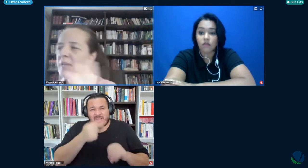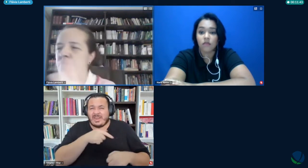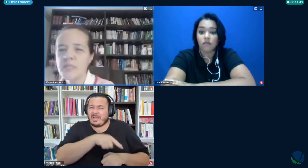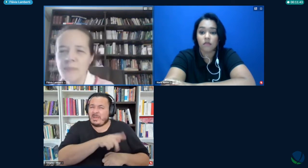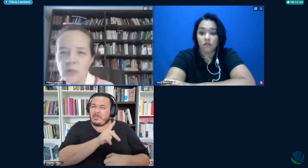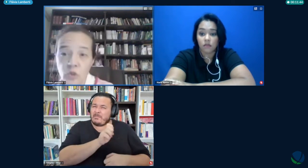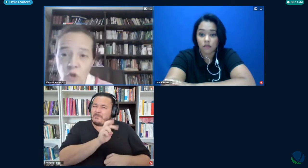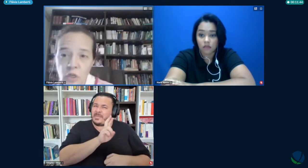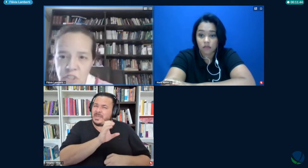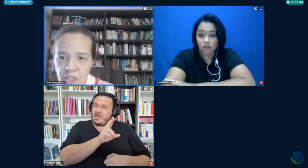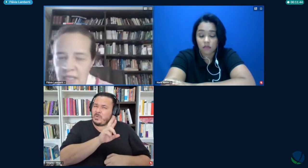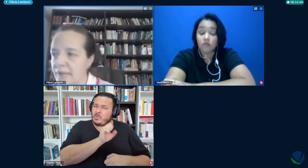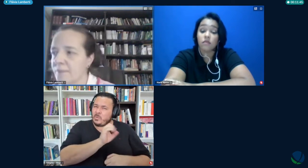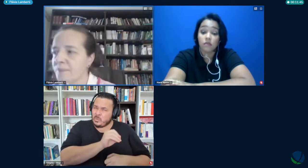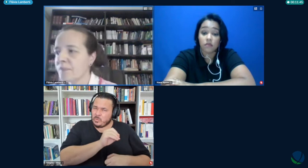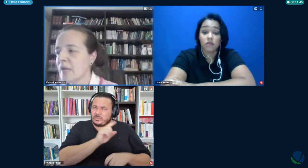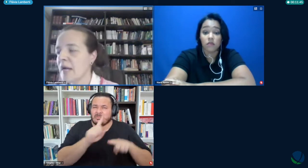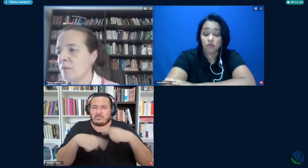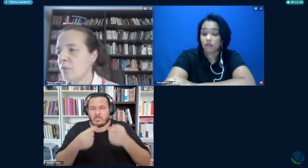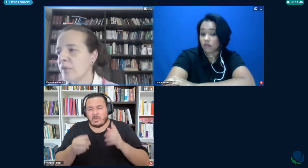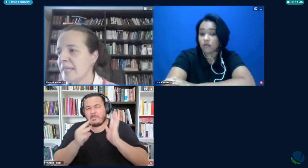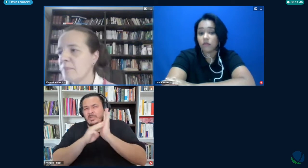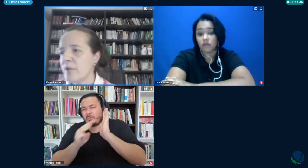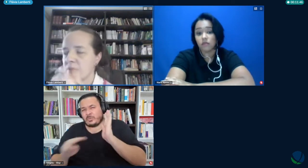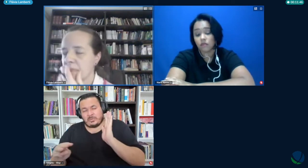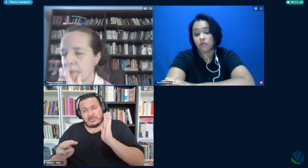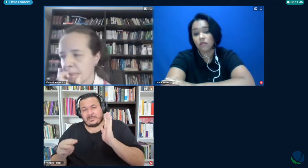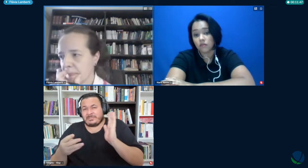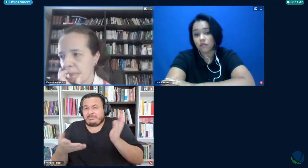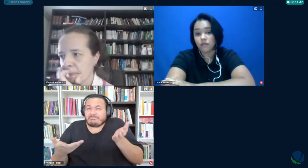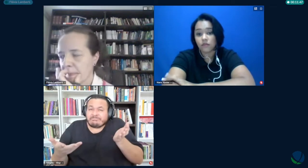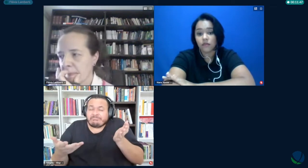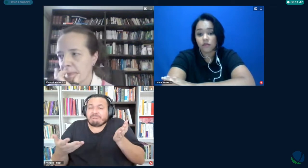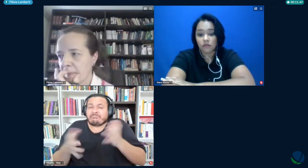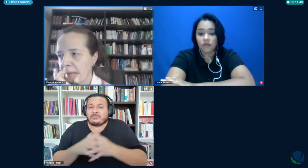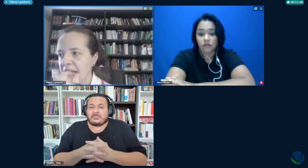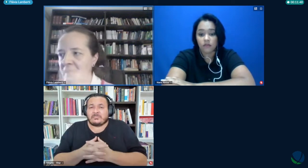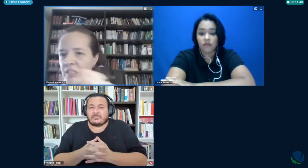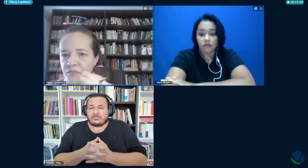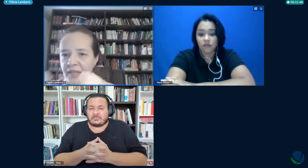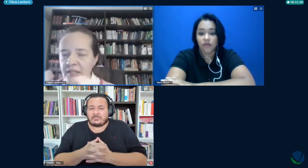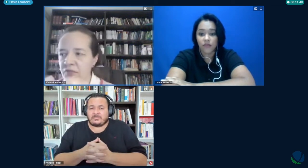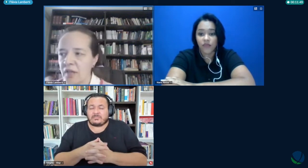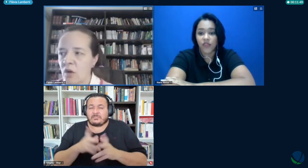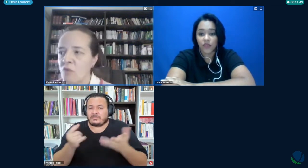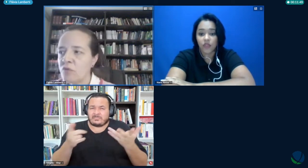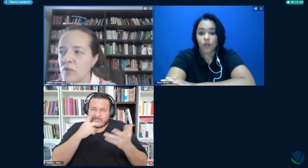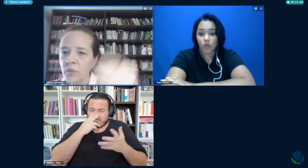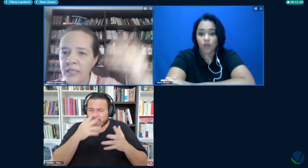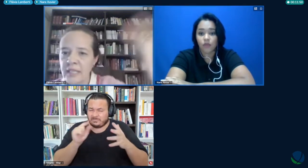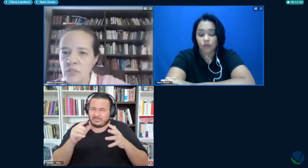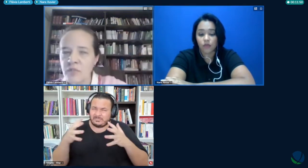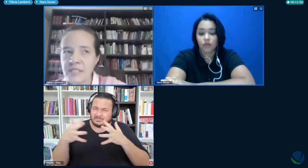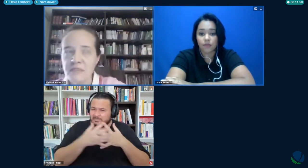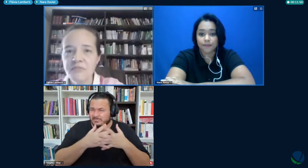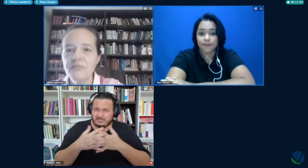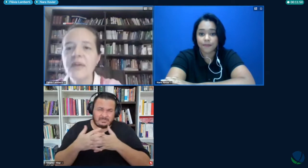percurso e depois metodologia, porque depois a gente fica confuso.